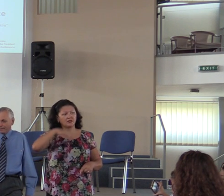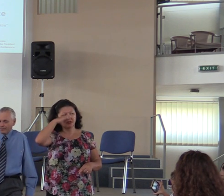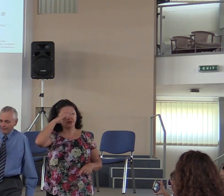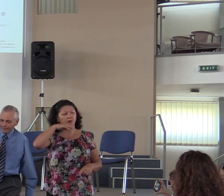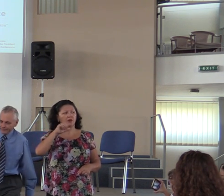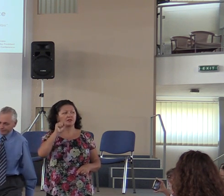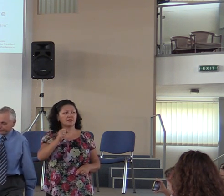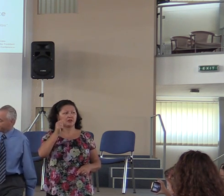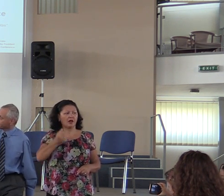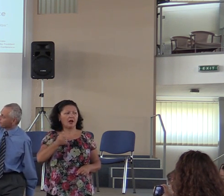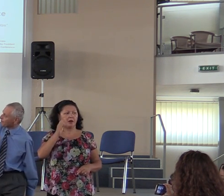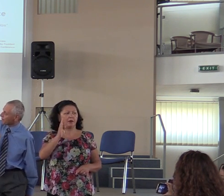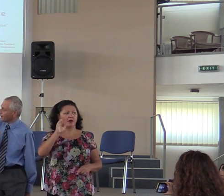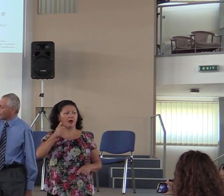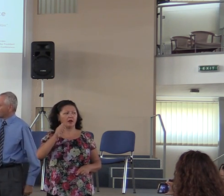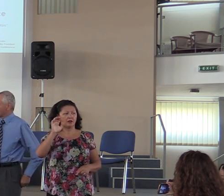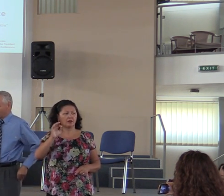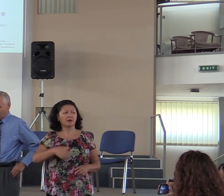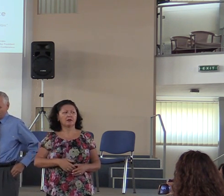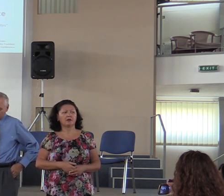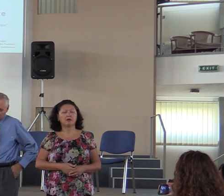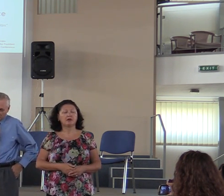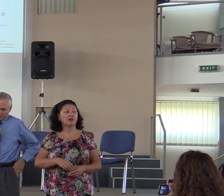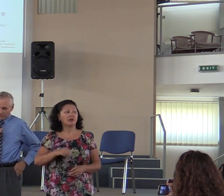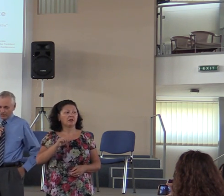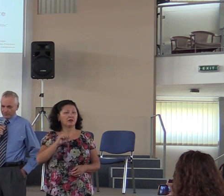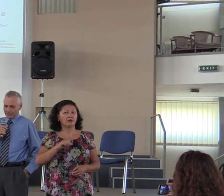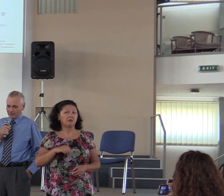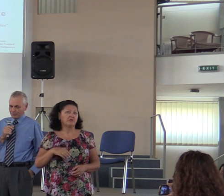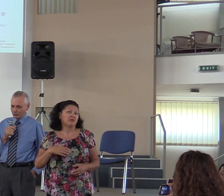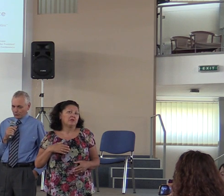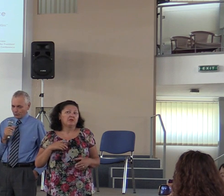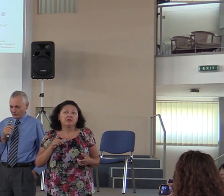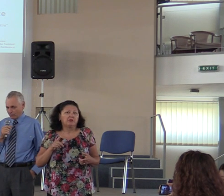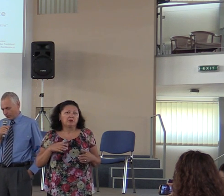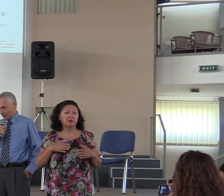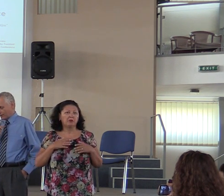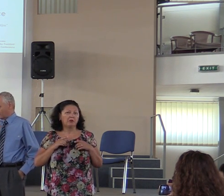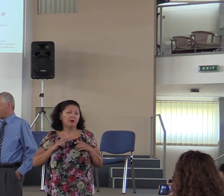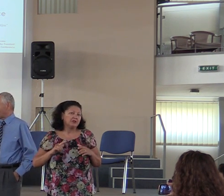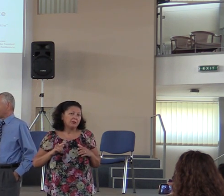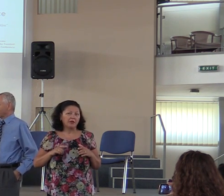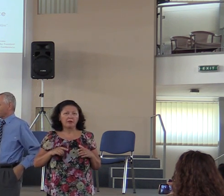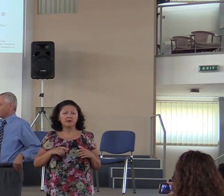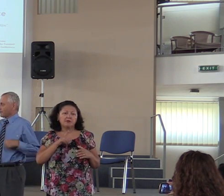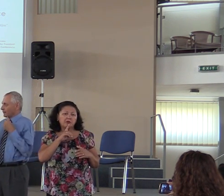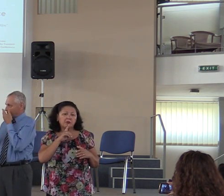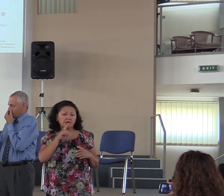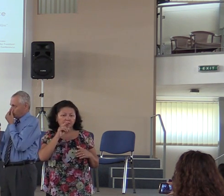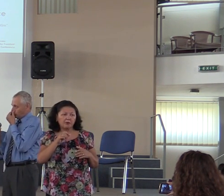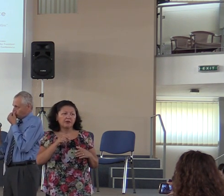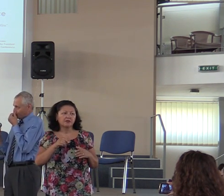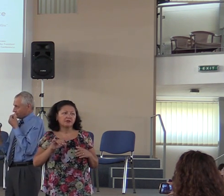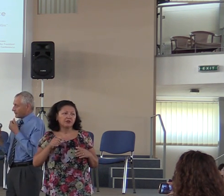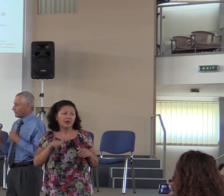I wasn't expecting to speak today. Nu mă așteptam să fiu numit să vorbesc și astăzi. But I want to